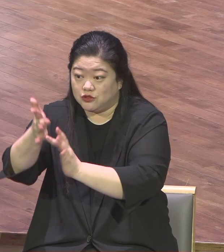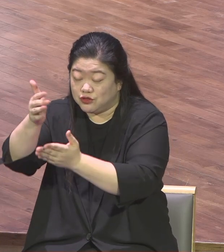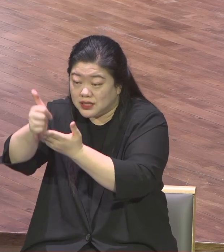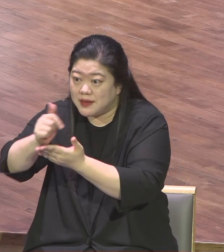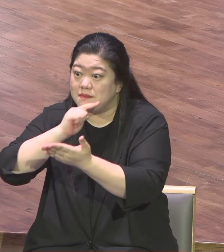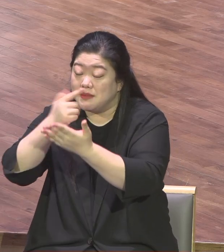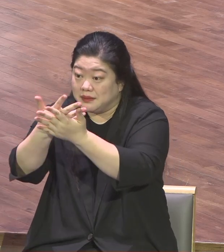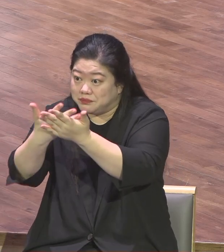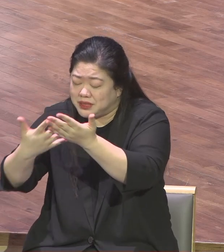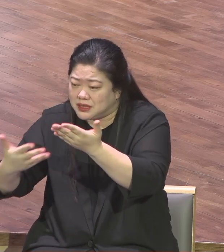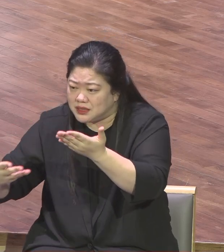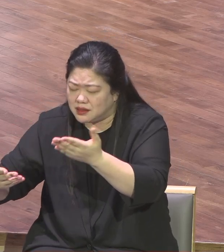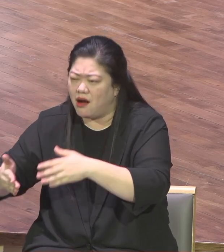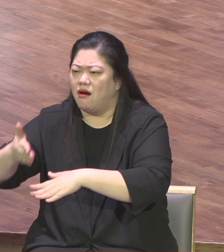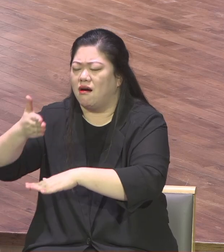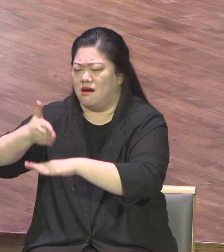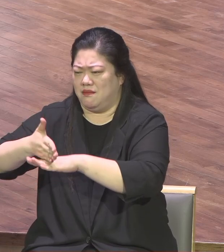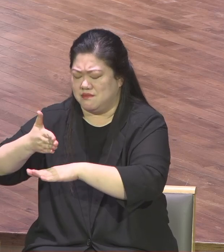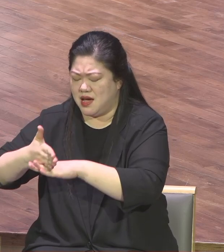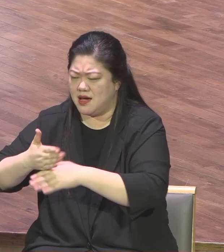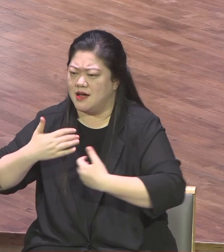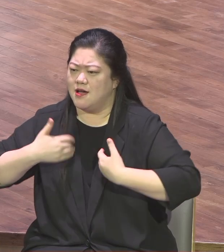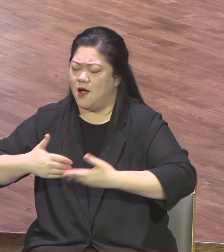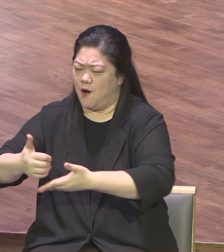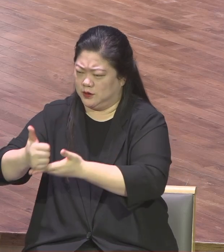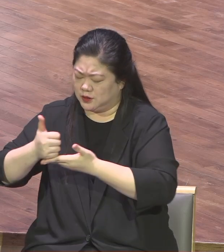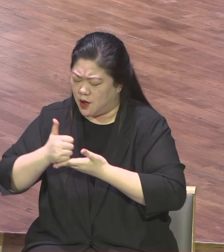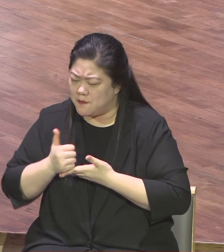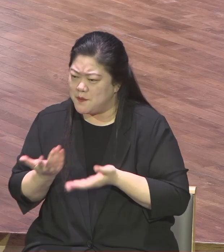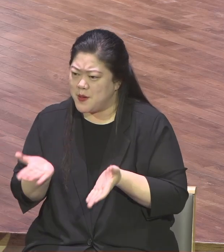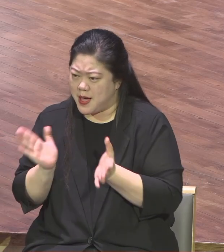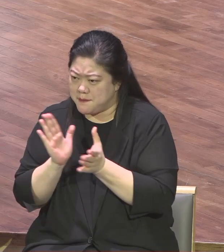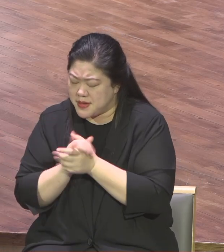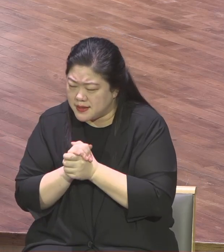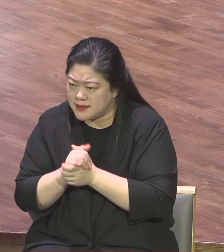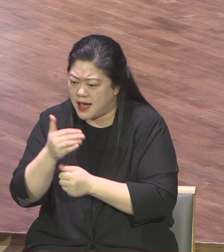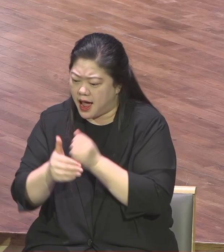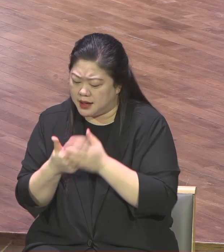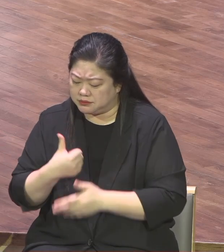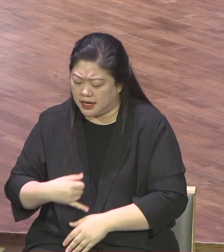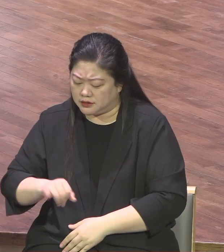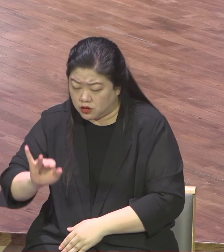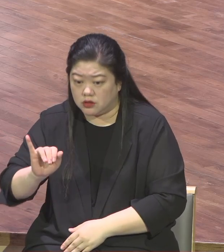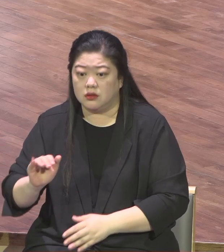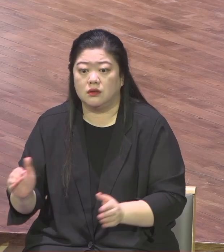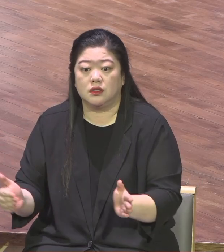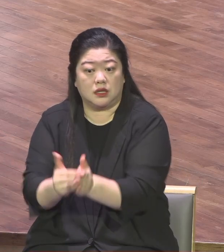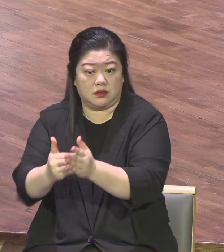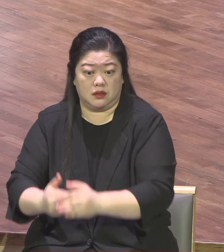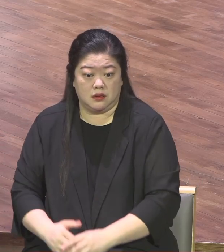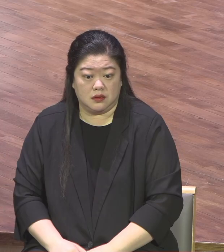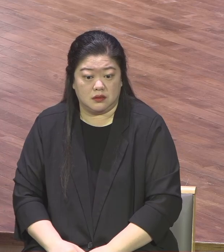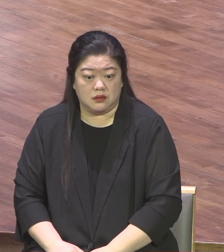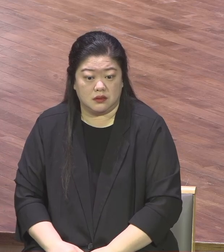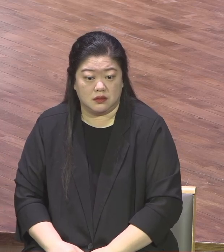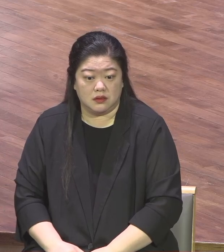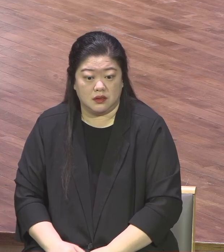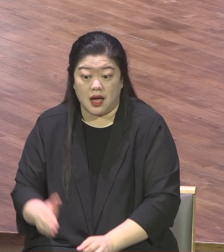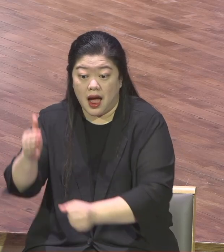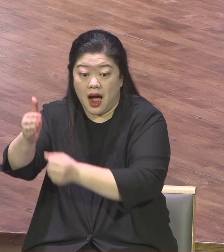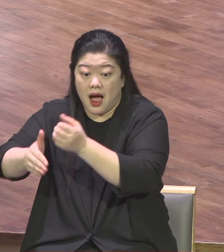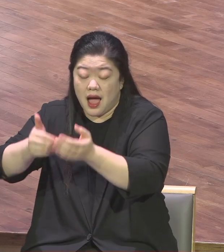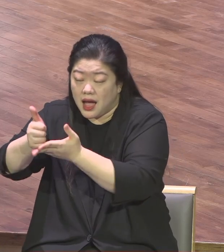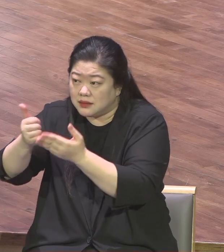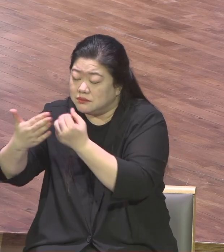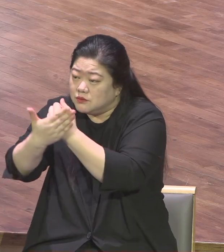피가 내 마음속에 증거됩니다. 예수 그리스도의 피를 기억하시고 내 죄를 사하여